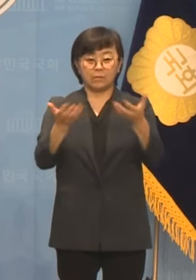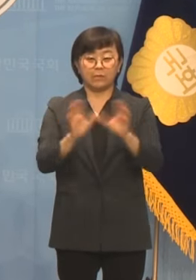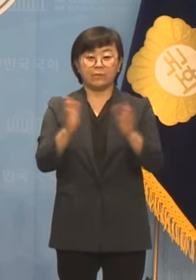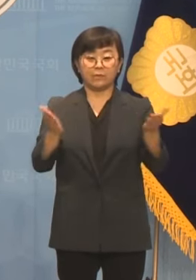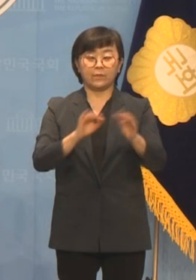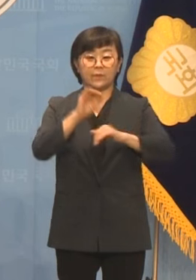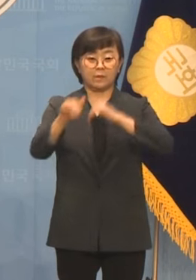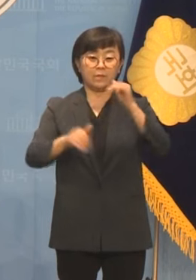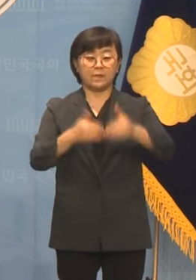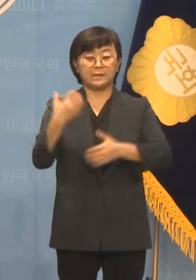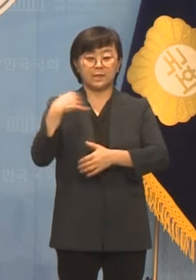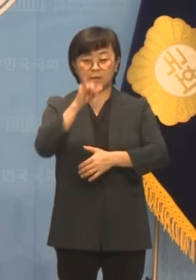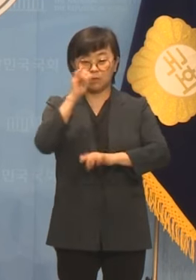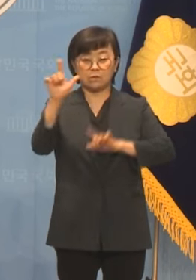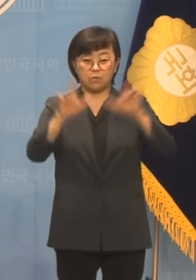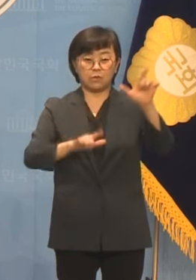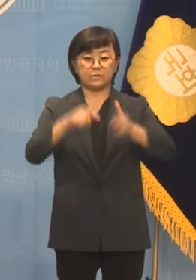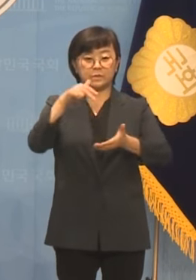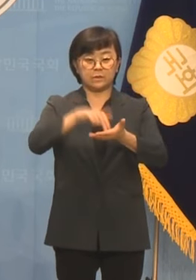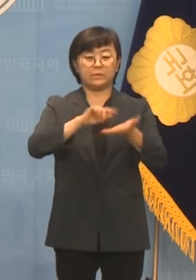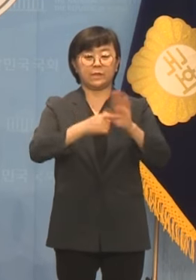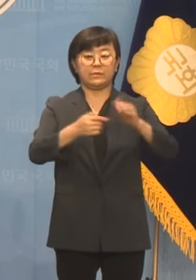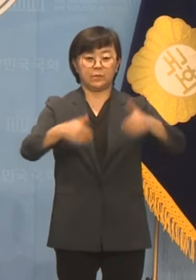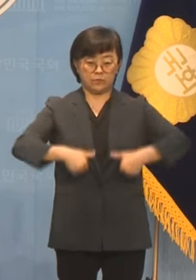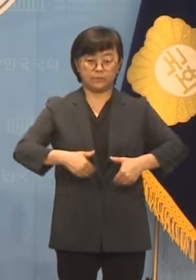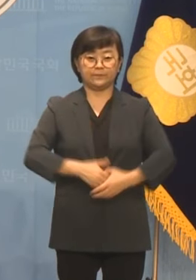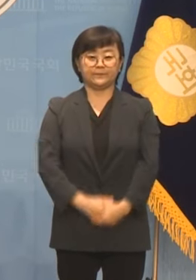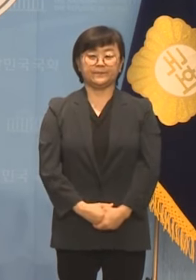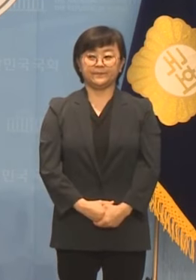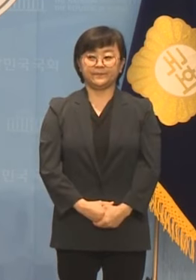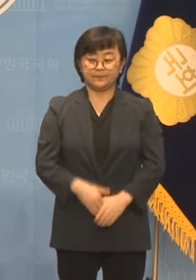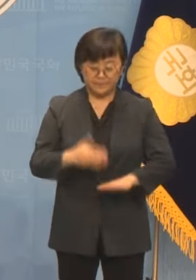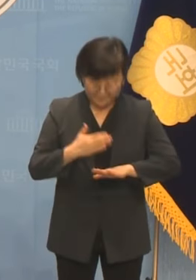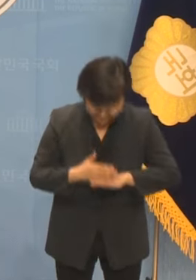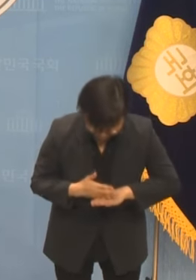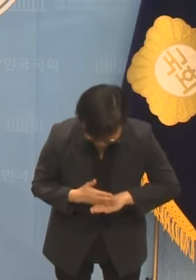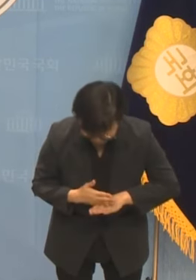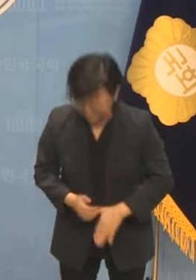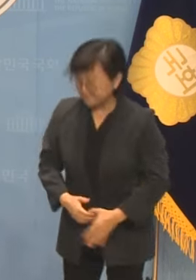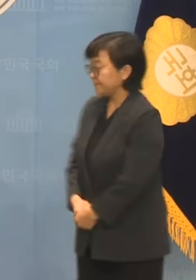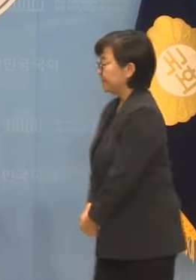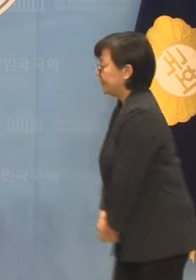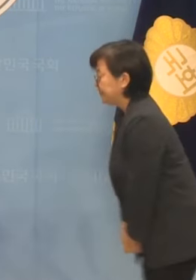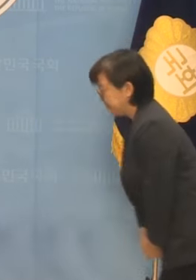대해 책임 있게 입장을 밝혀야 합니다 예